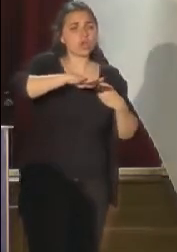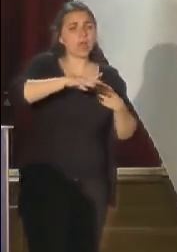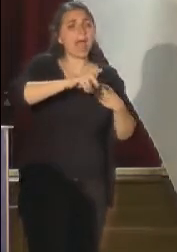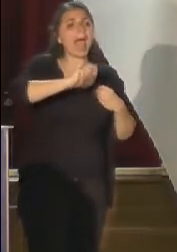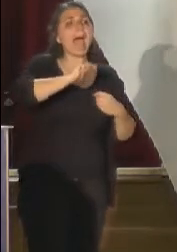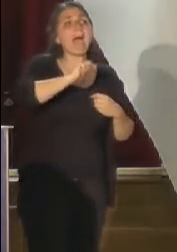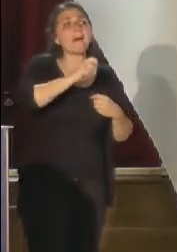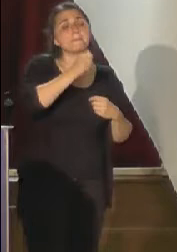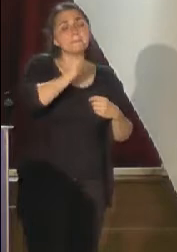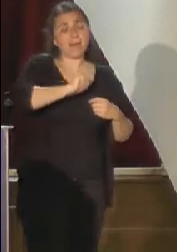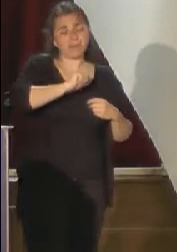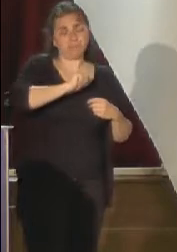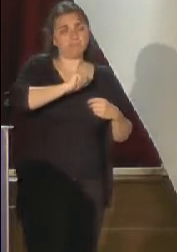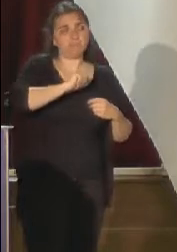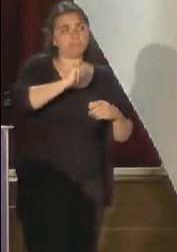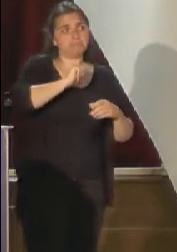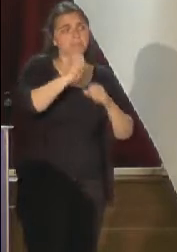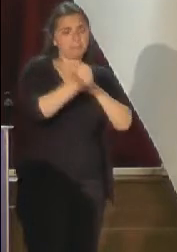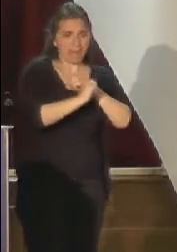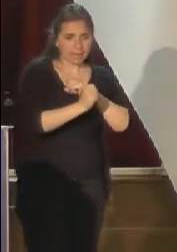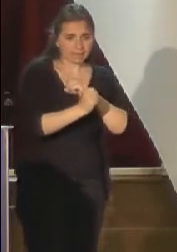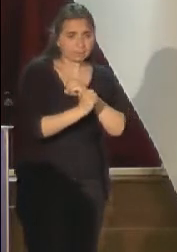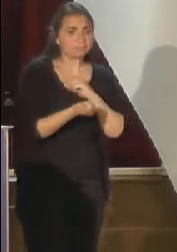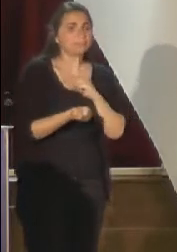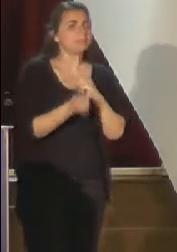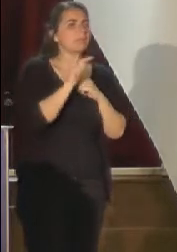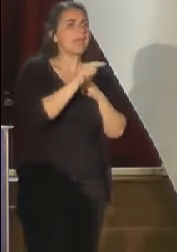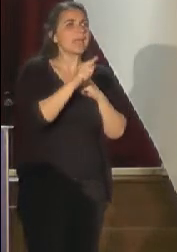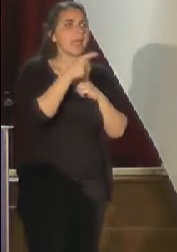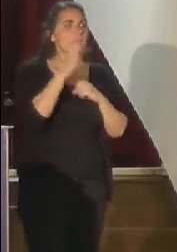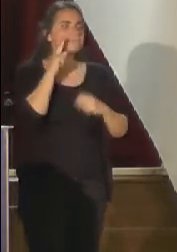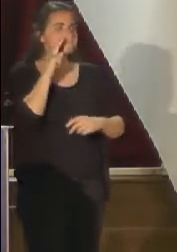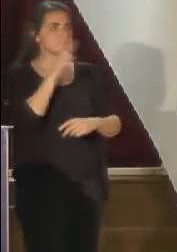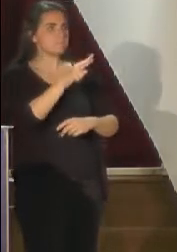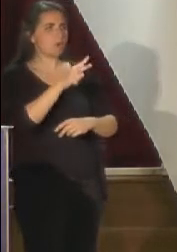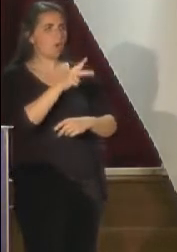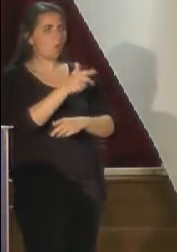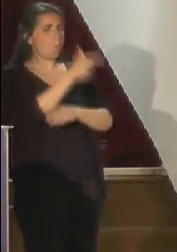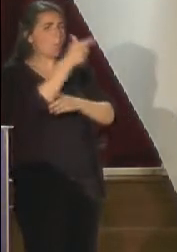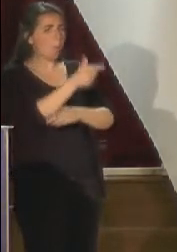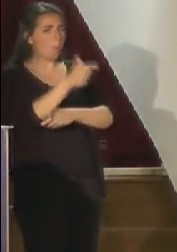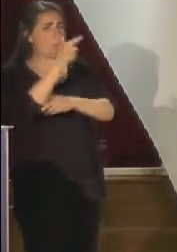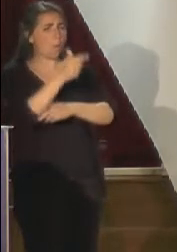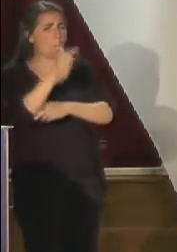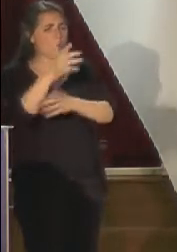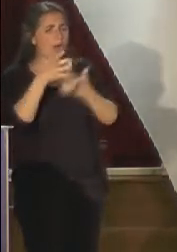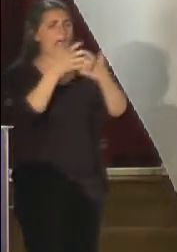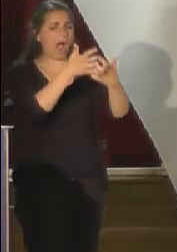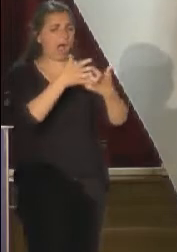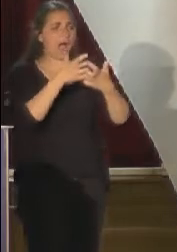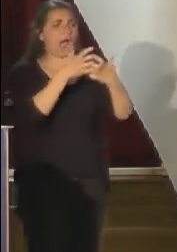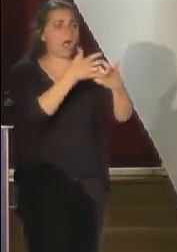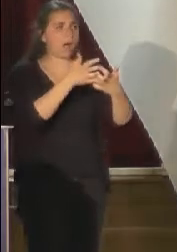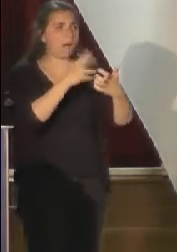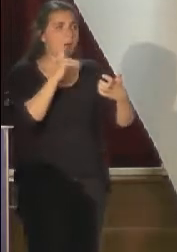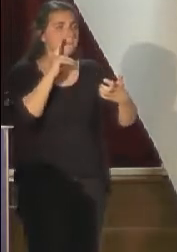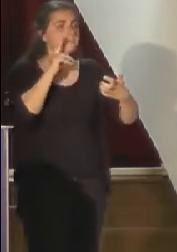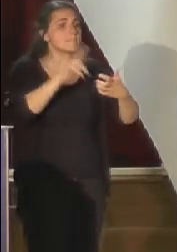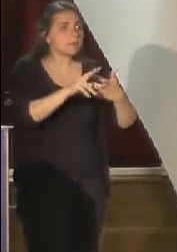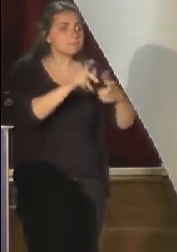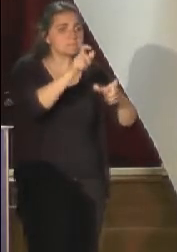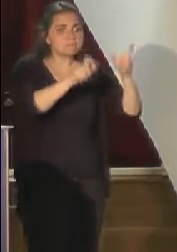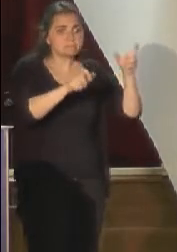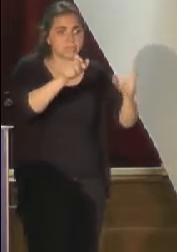Santiago de Compostela, foi testigo dos tiroteos entre a mocedade estudiante, o exército de Luís e moita xente